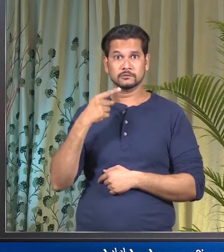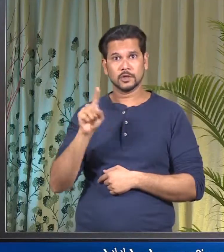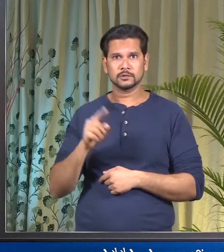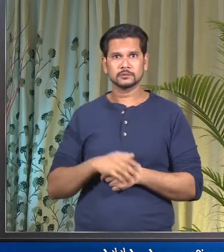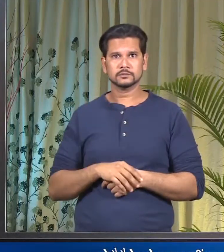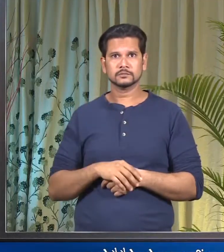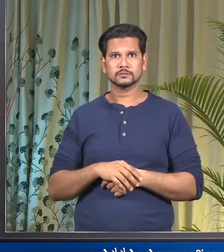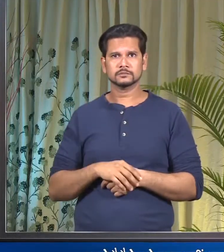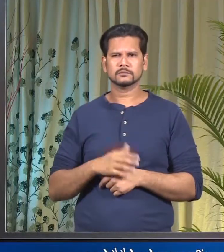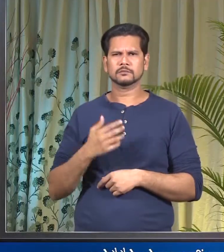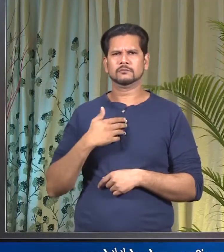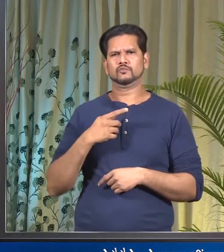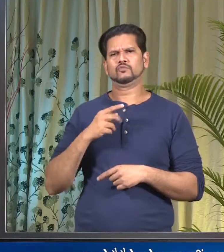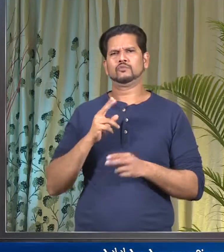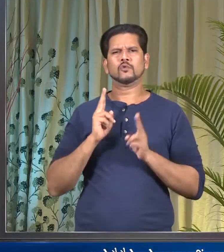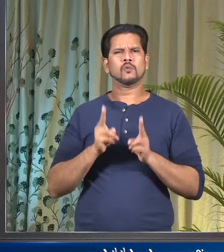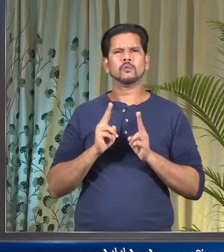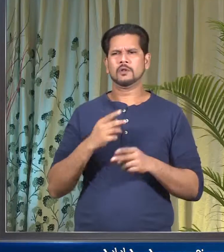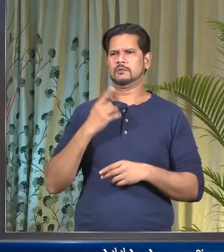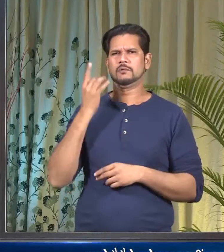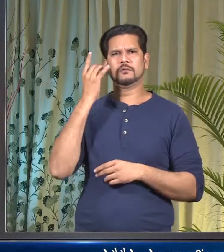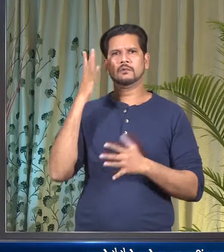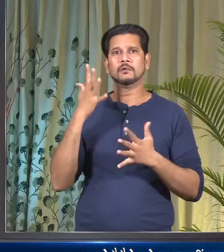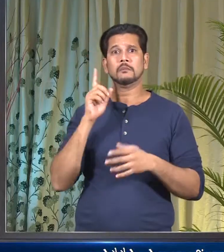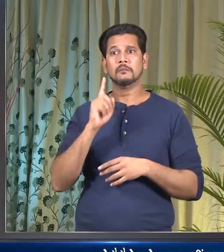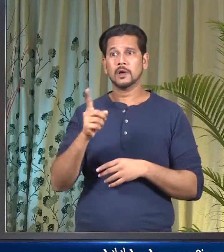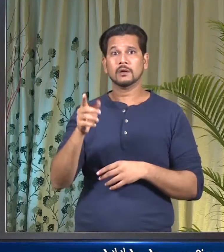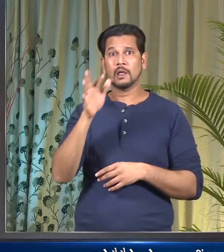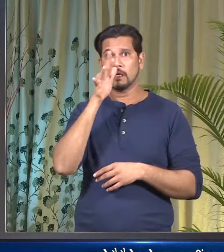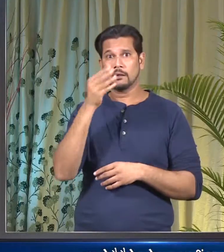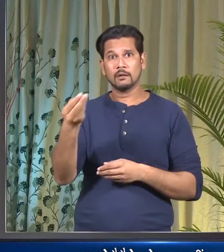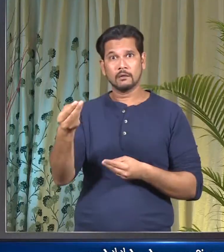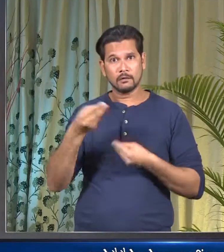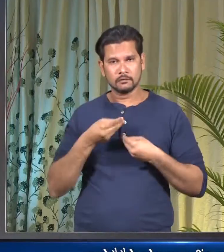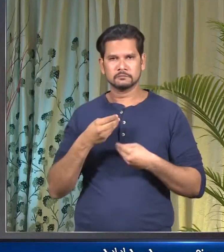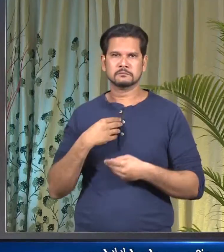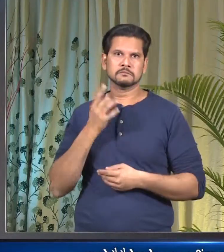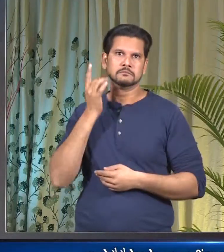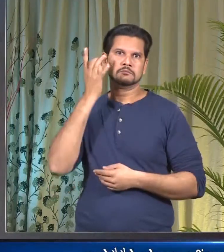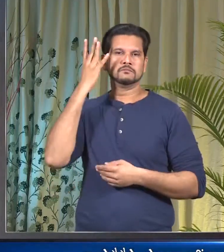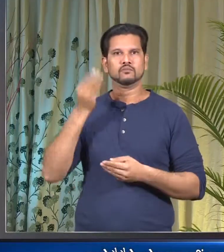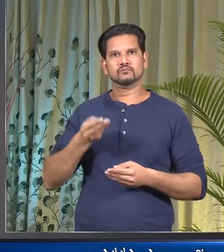मुझे गुसा नहीं आता है लेकिन कोई जूट बोलता है न तो बहुत गुसा आता है